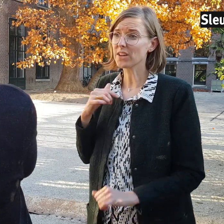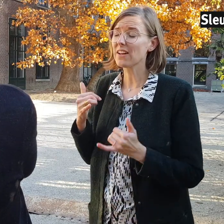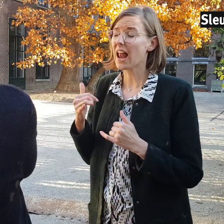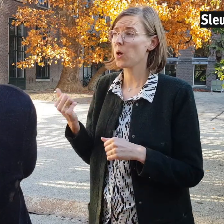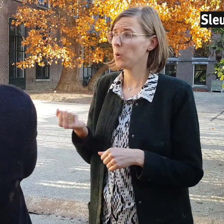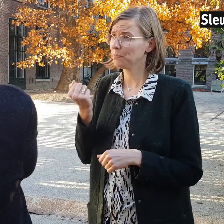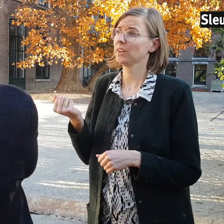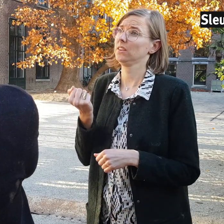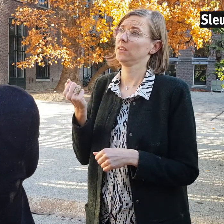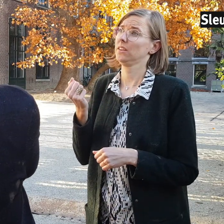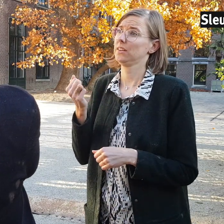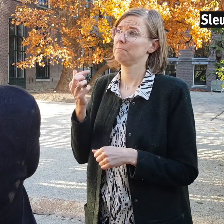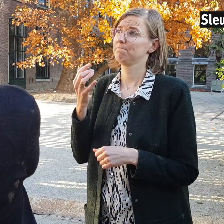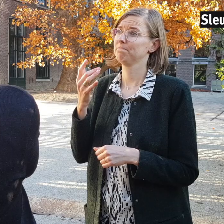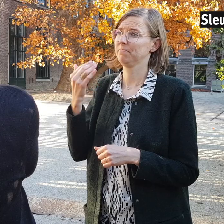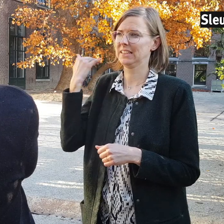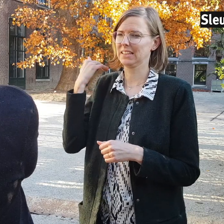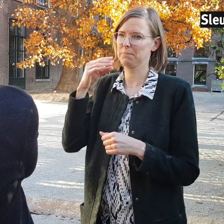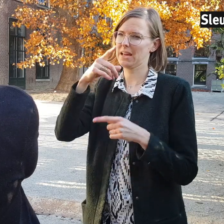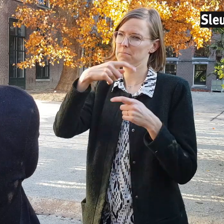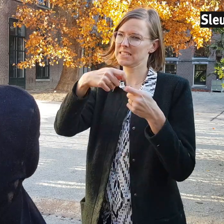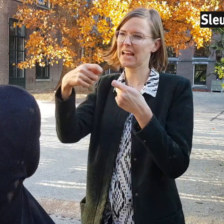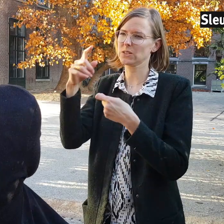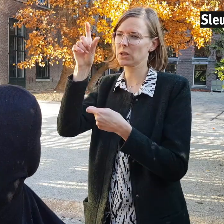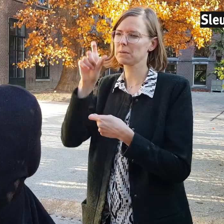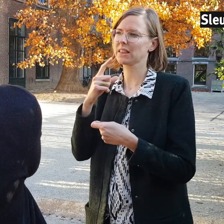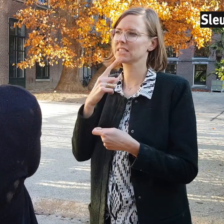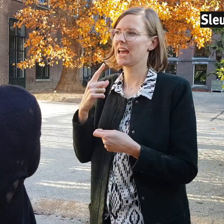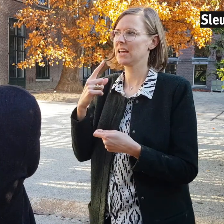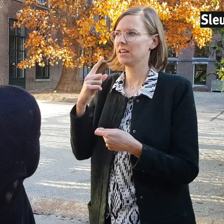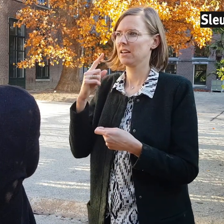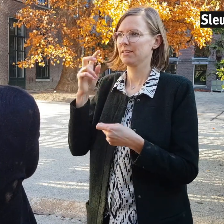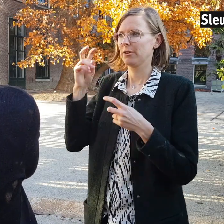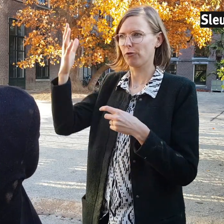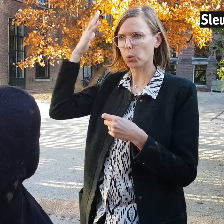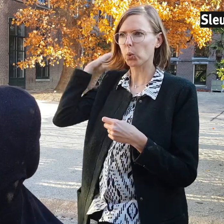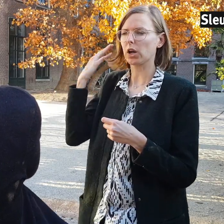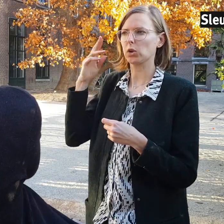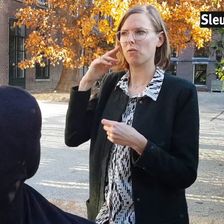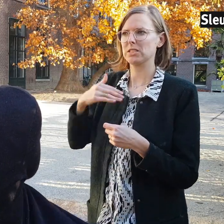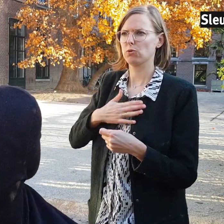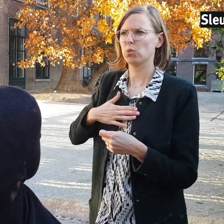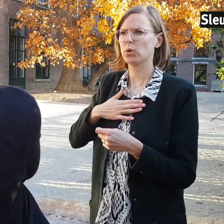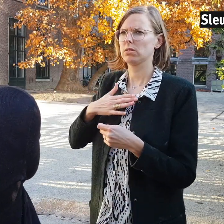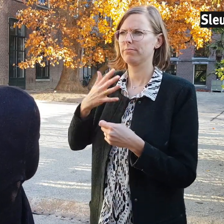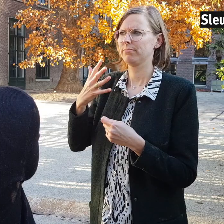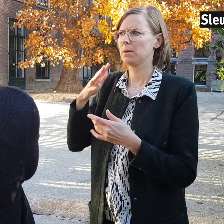Daar geloof ik wel in, want bij de presentaties net zei iemand ook, vroeger